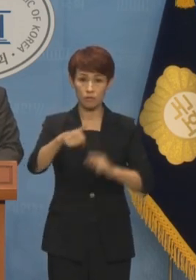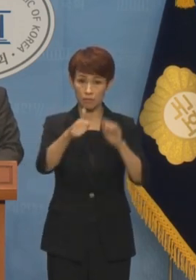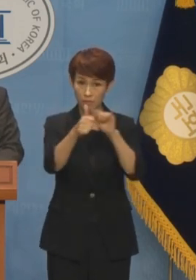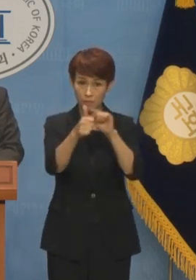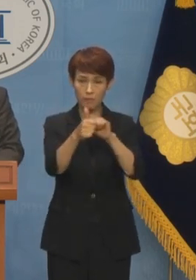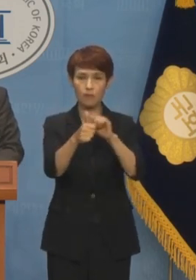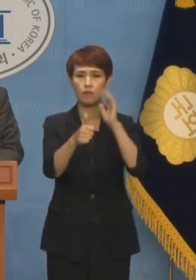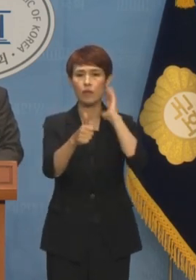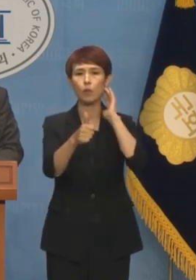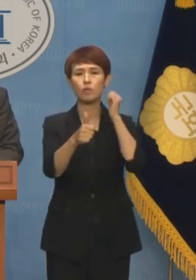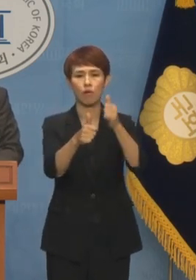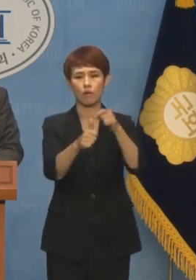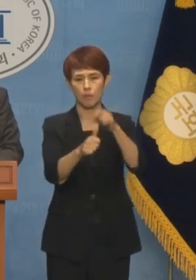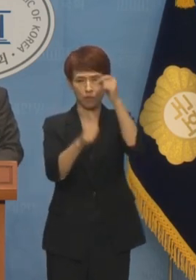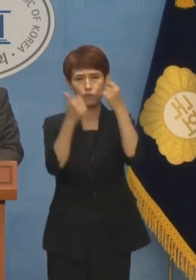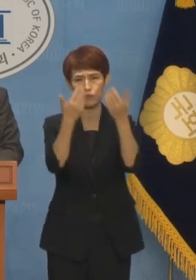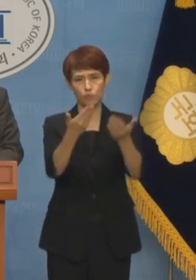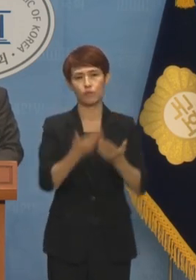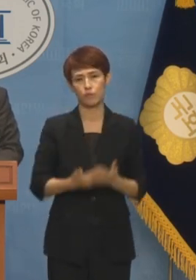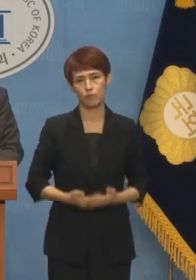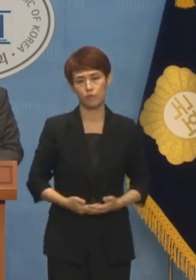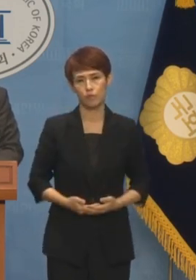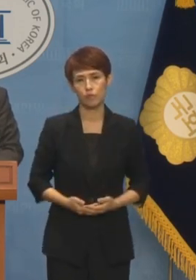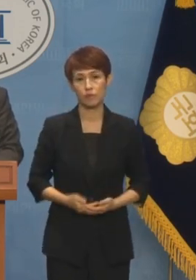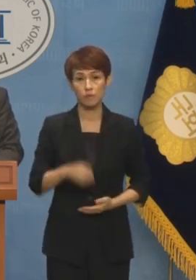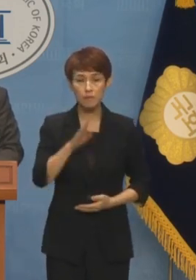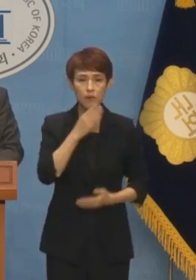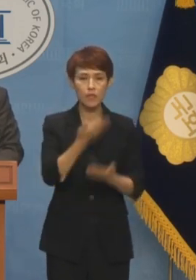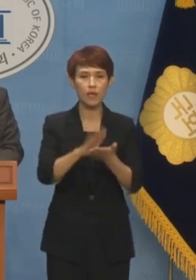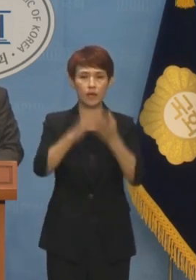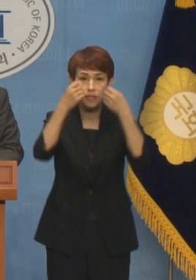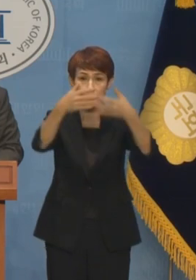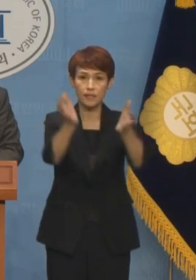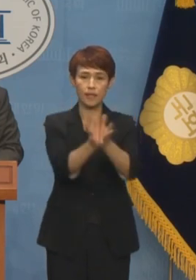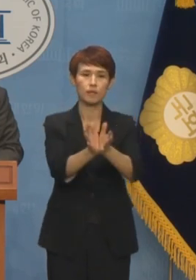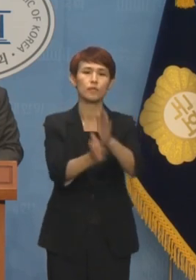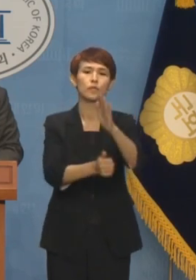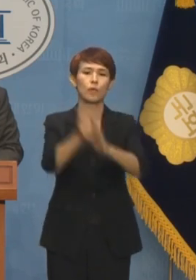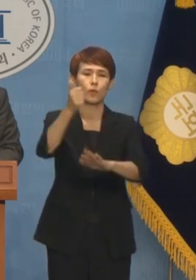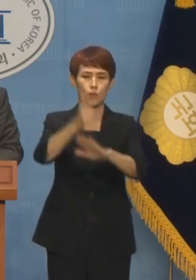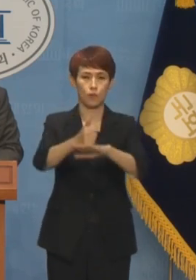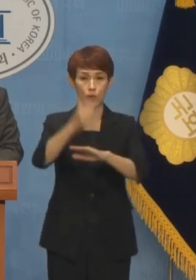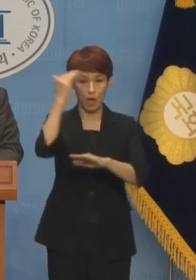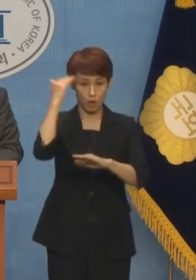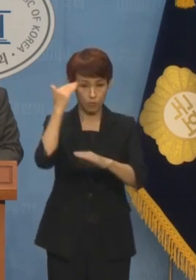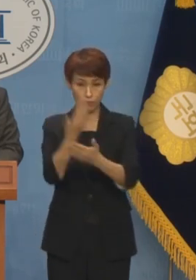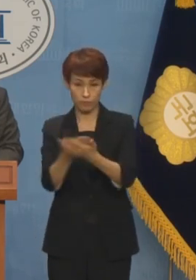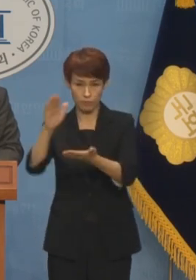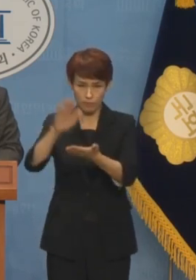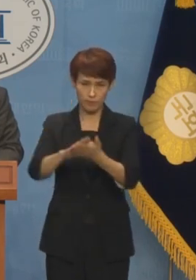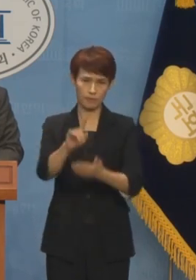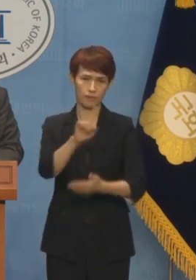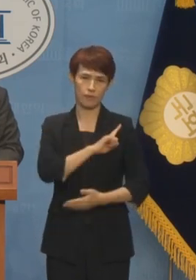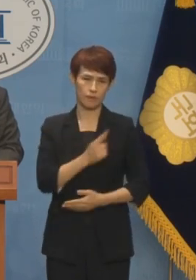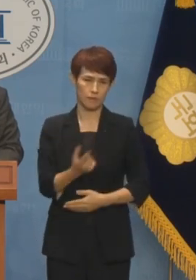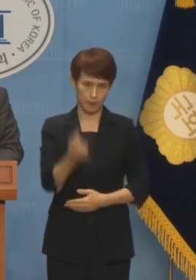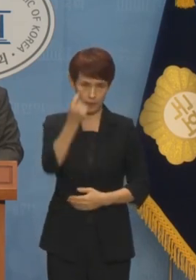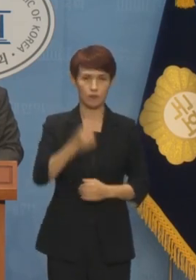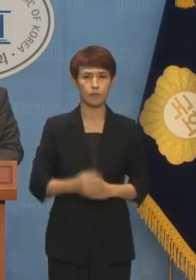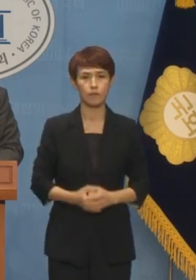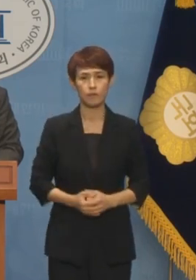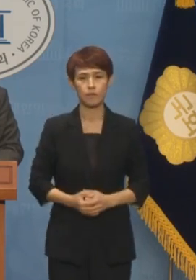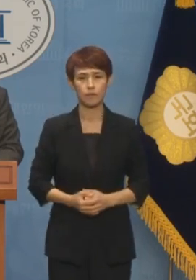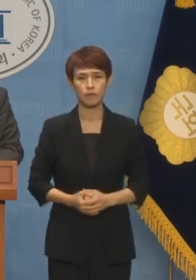합니다. 그것이 바로 개혁신당이 성공하는 길이고 대한민국을 리셋할 수 있는 가장 빠른 길이며 염전에